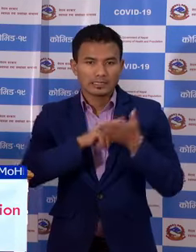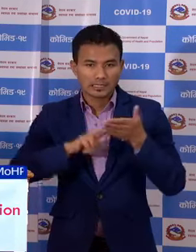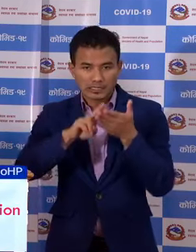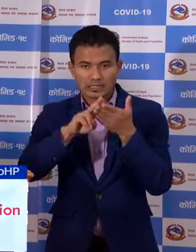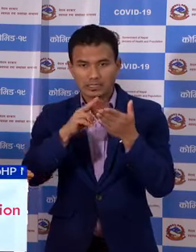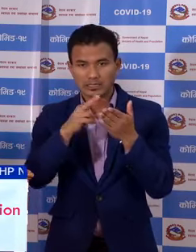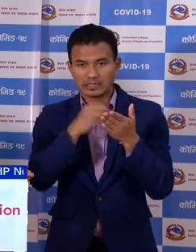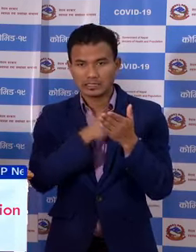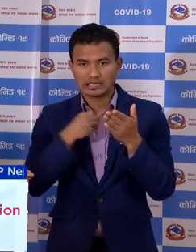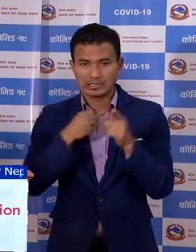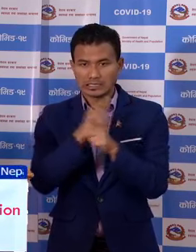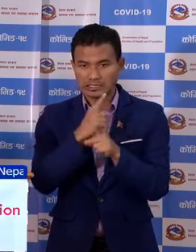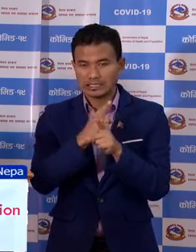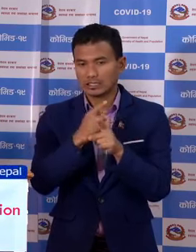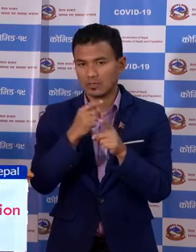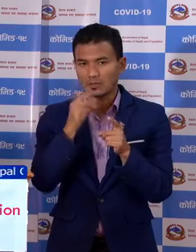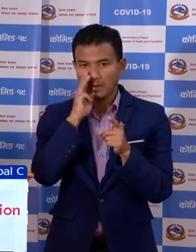शिक्षण अस्पतालमा